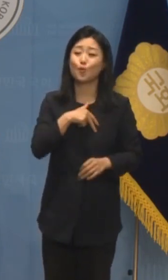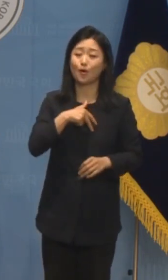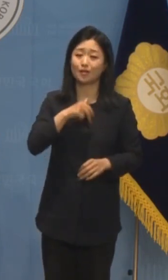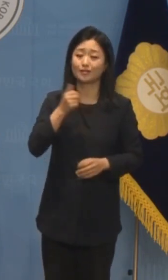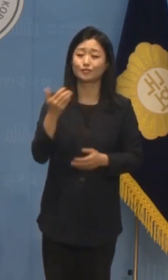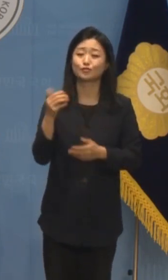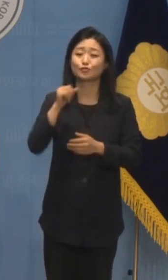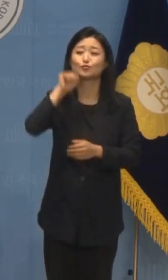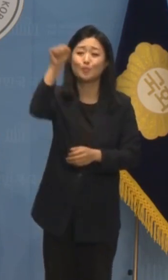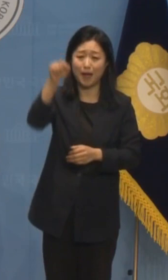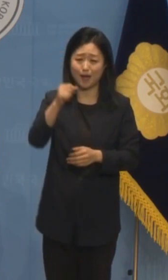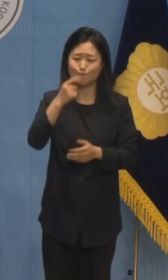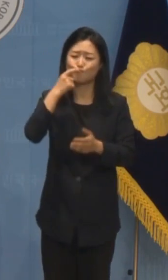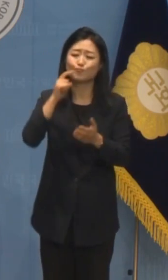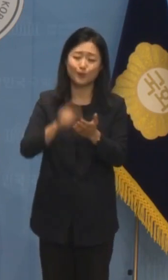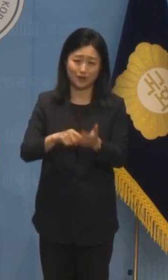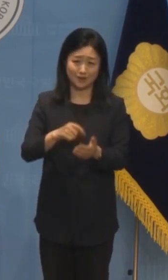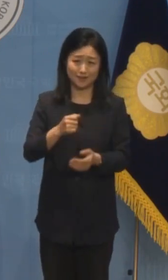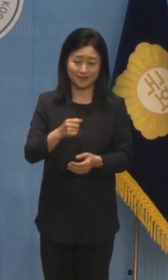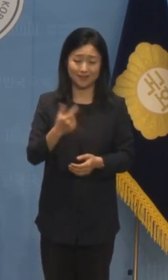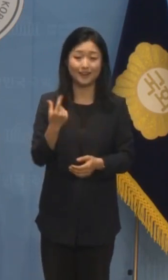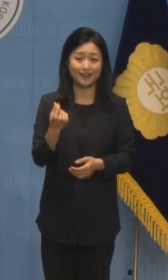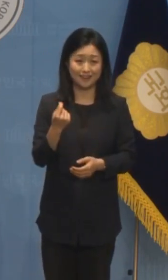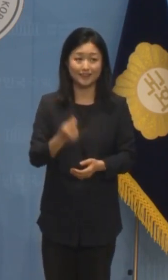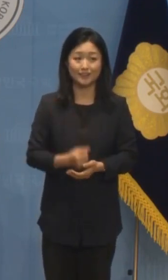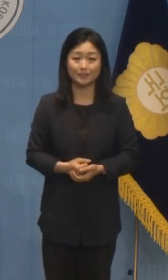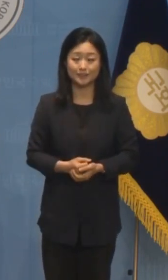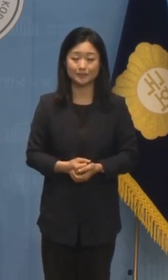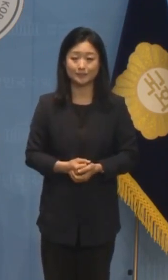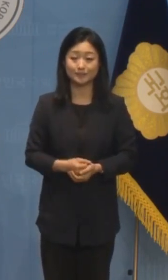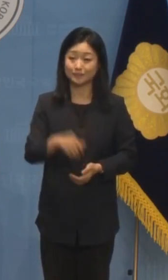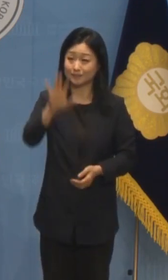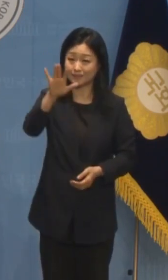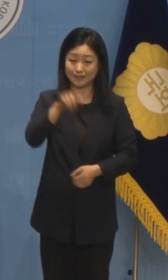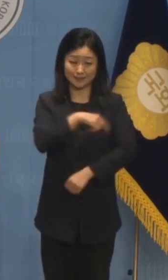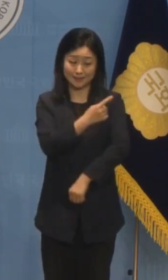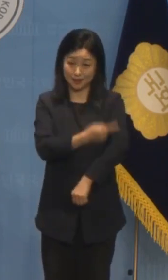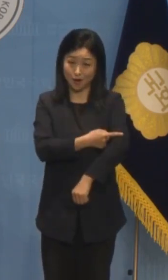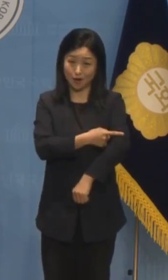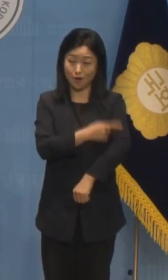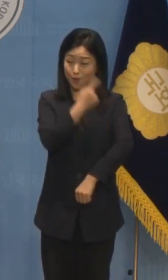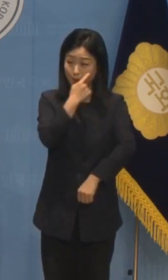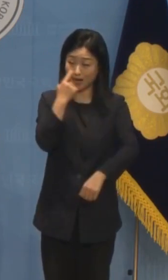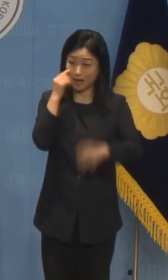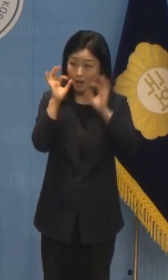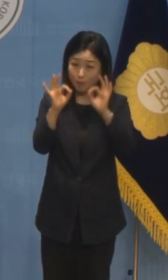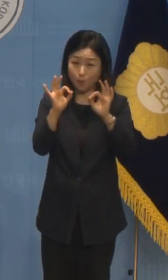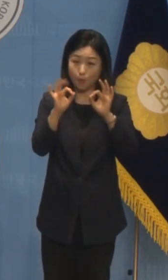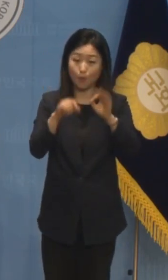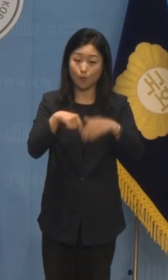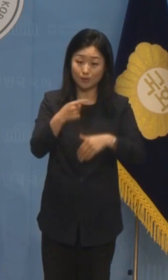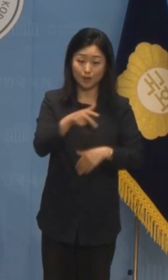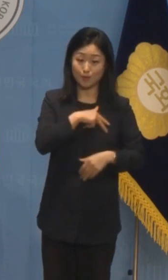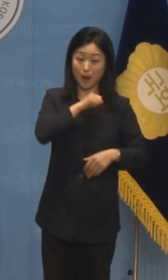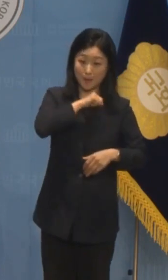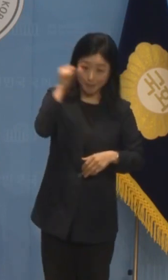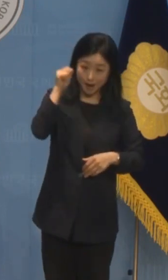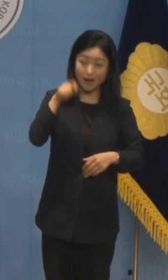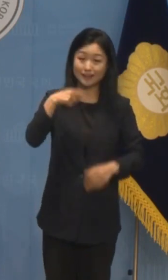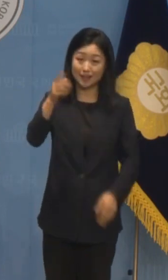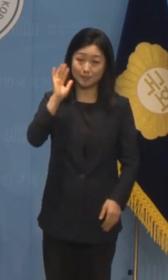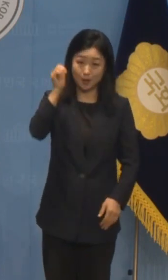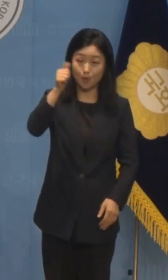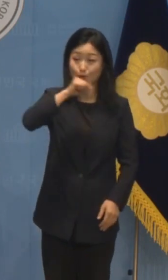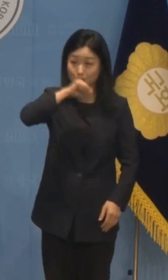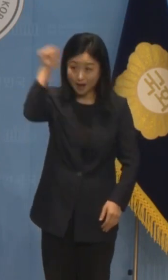거 그렇게 어렵지 않았을 것 같습니다. 자질과 능력을 검증받아 대선까지 쭉 달려보시든가요.